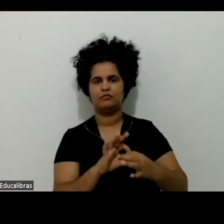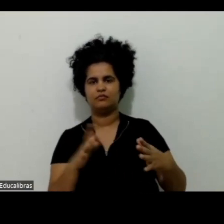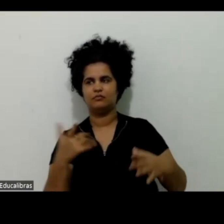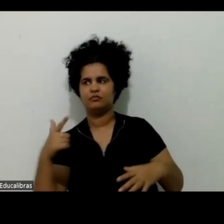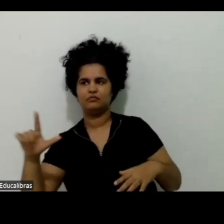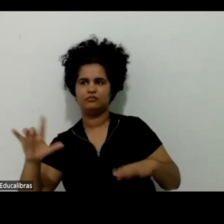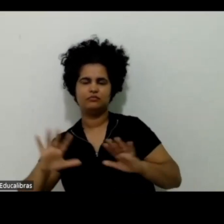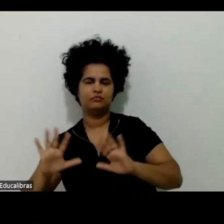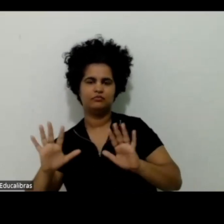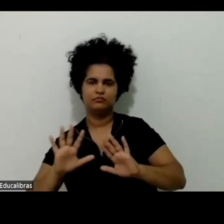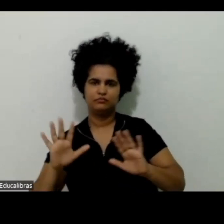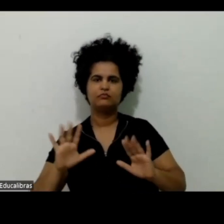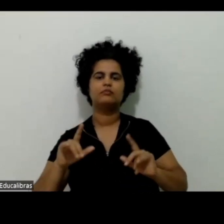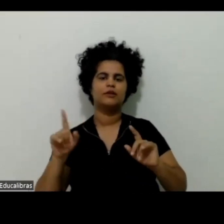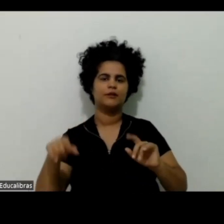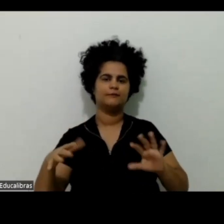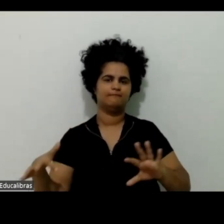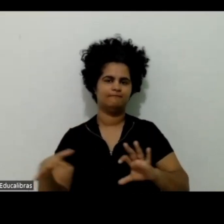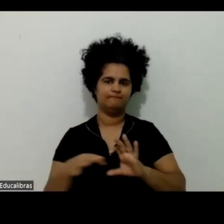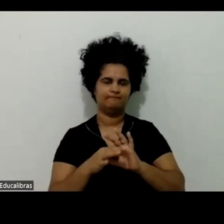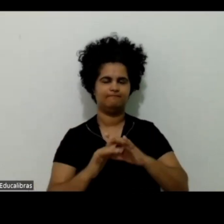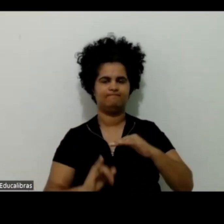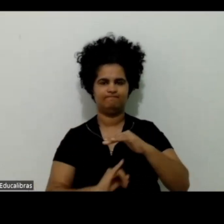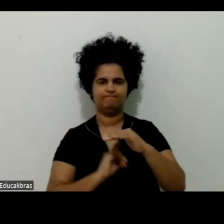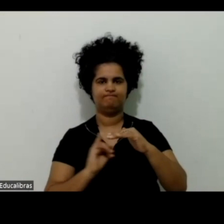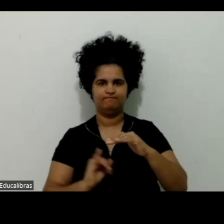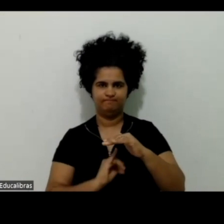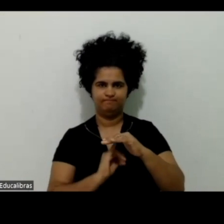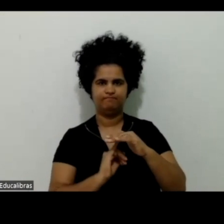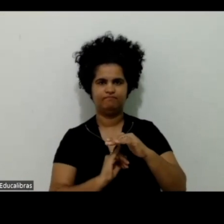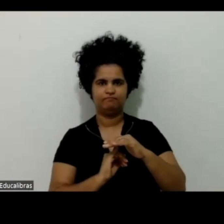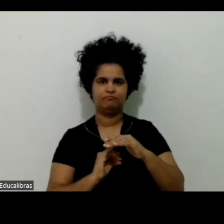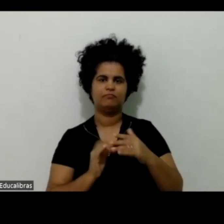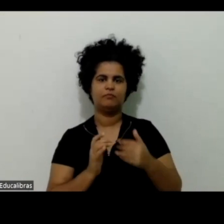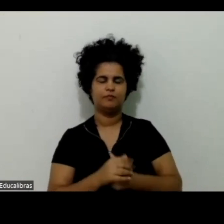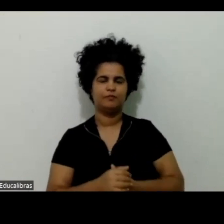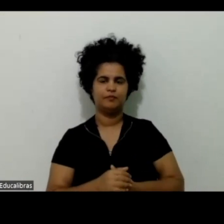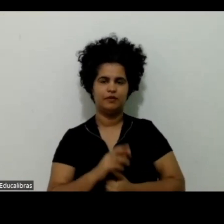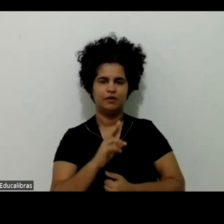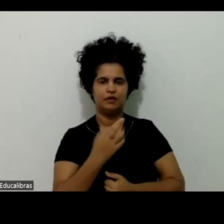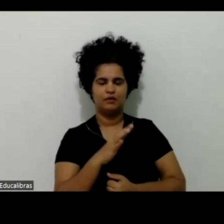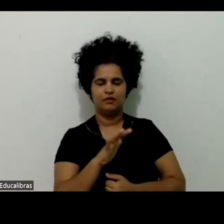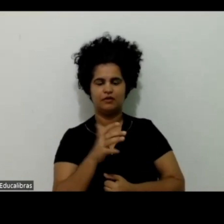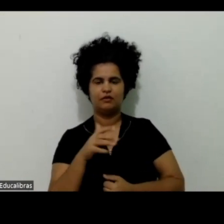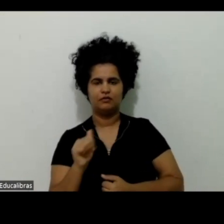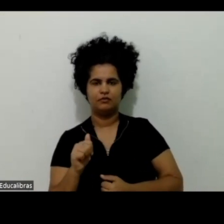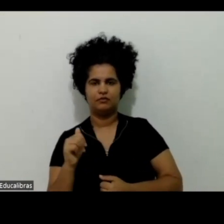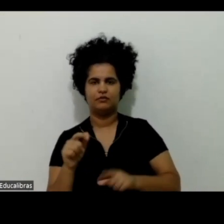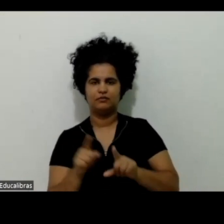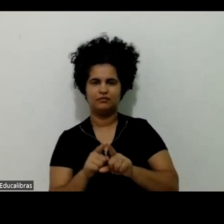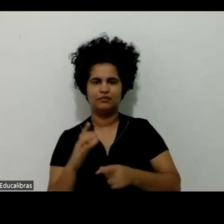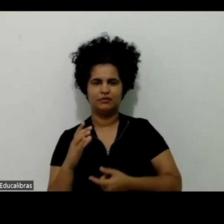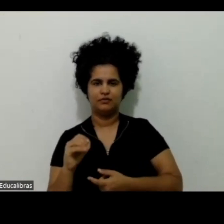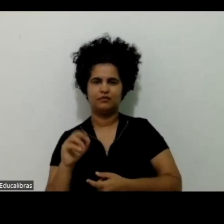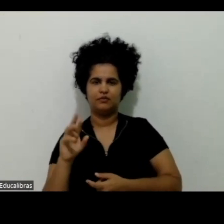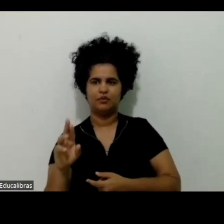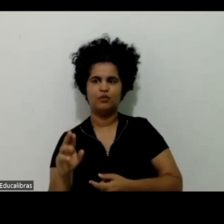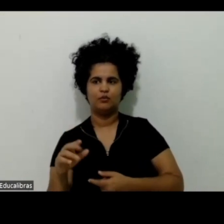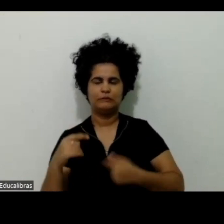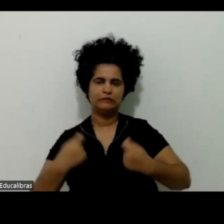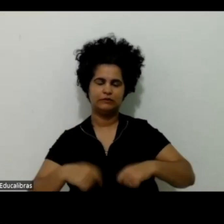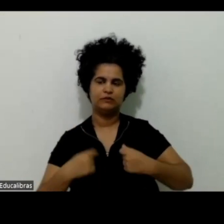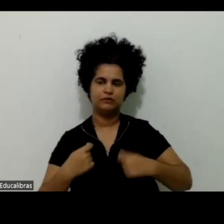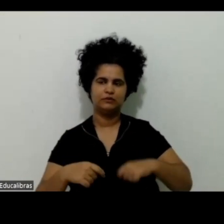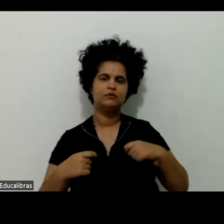enfrentamento ao racismo institucional, porque o quesito raça-cor perdido no mundo, né, sem nenhuma intencionalidade de enfrentamento ao racismo